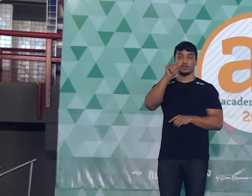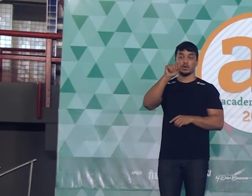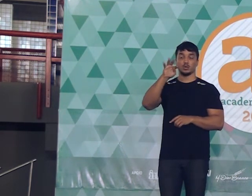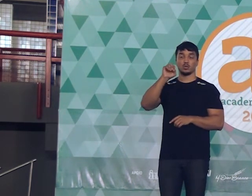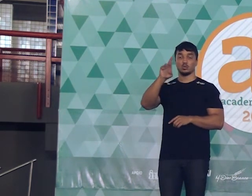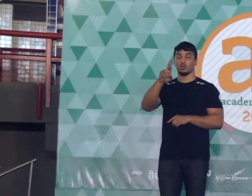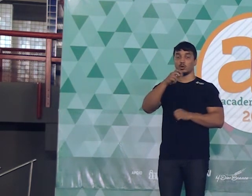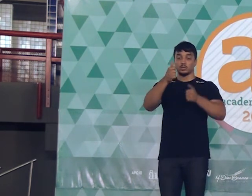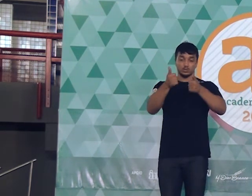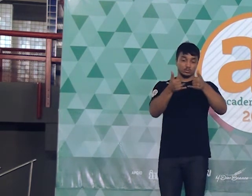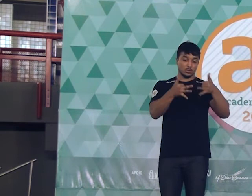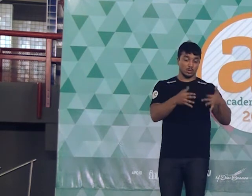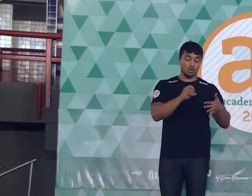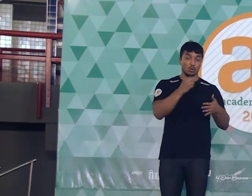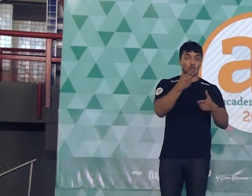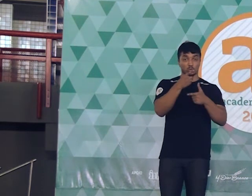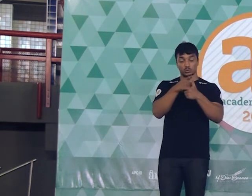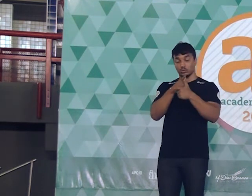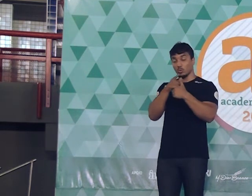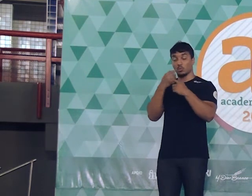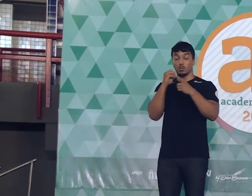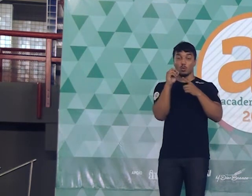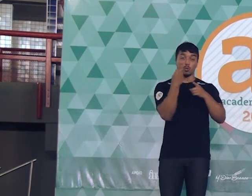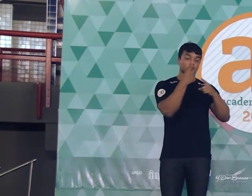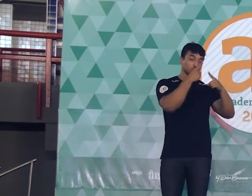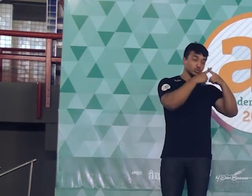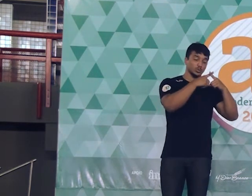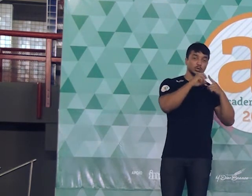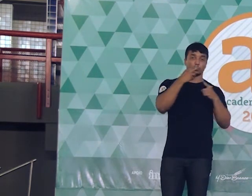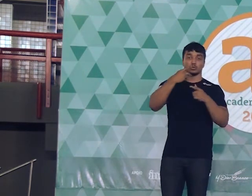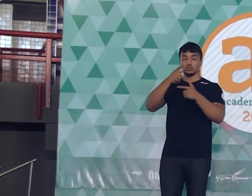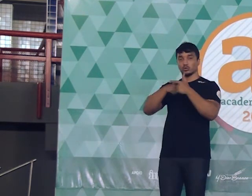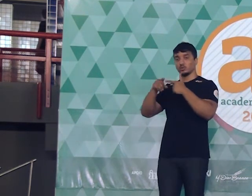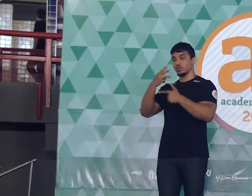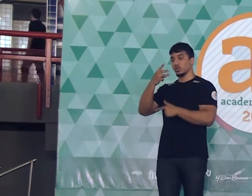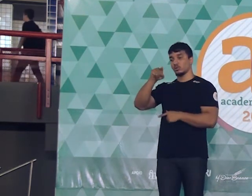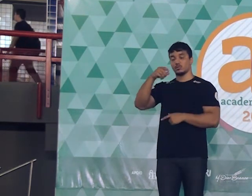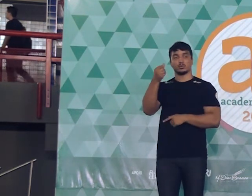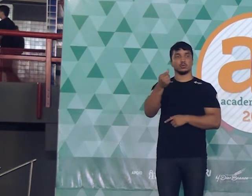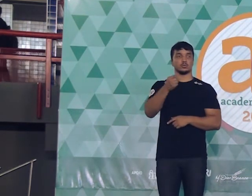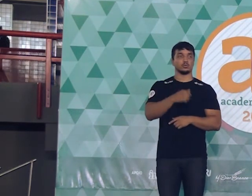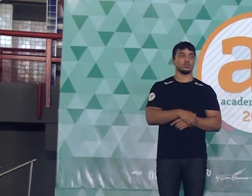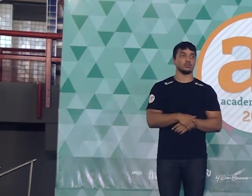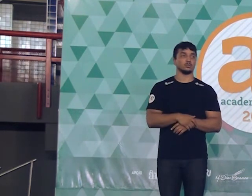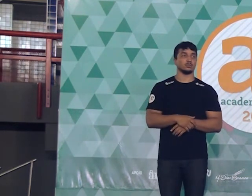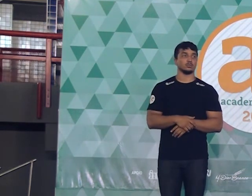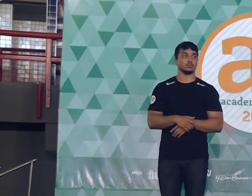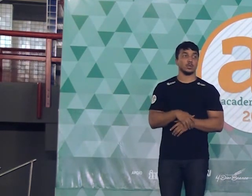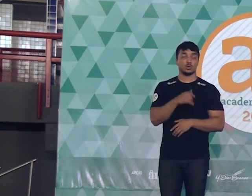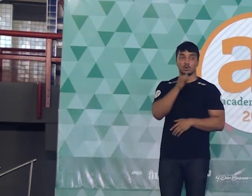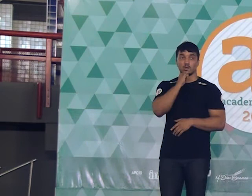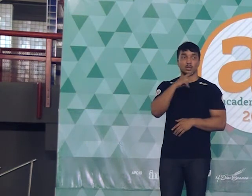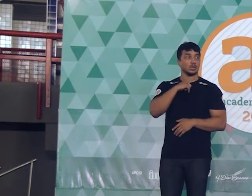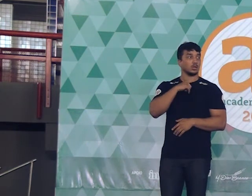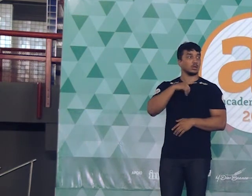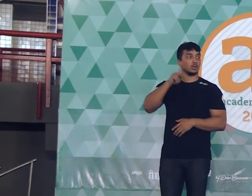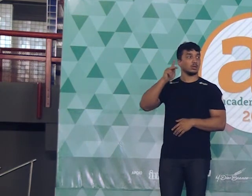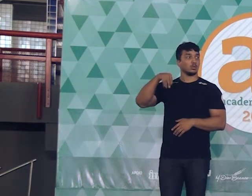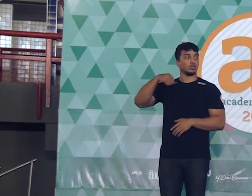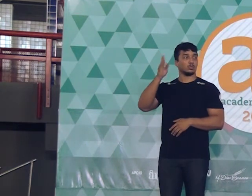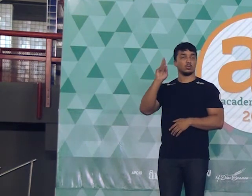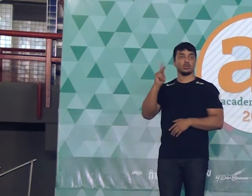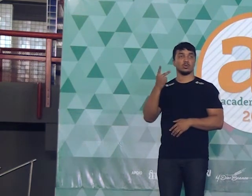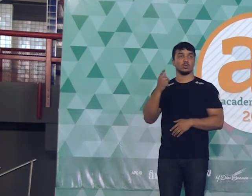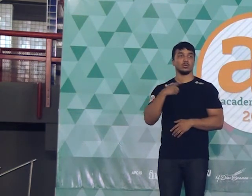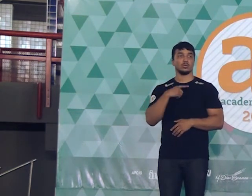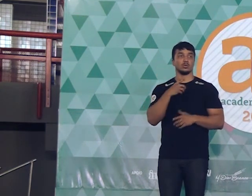a multiplicação ou a divisão por 3,6. Se eu estou em quilômetro por hora e quero chegar a metro por segundo, eu